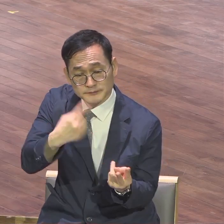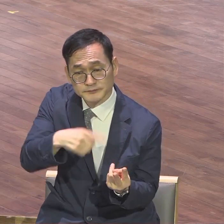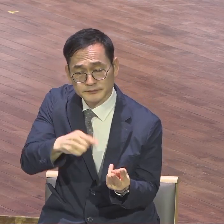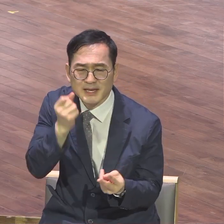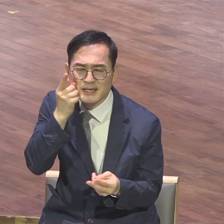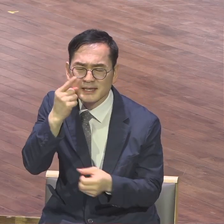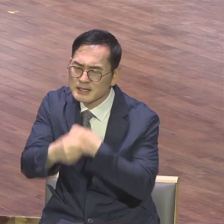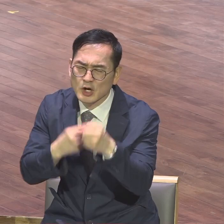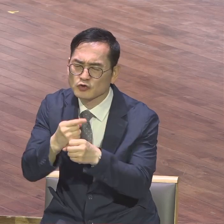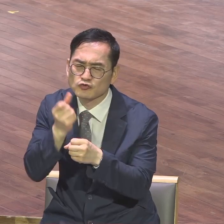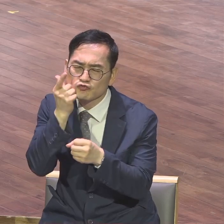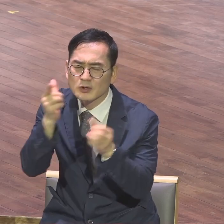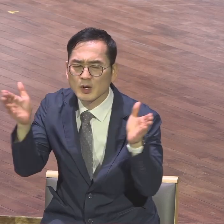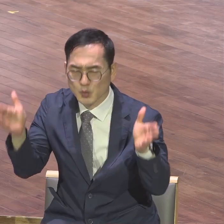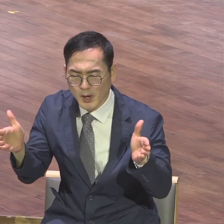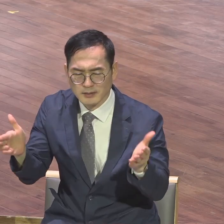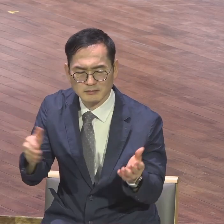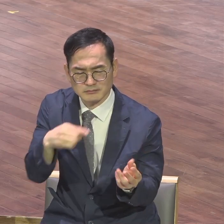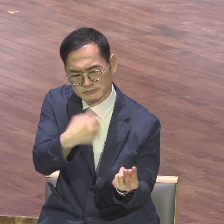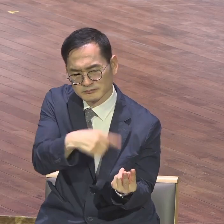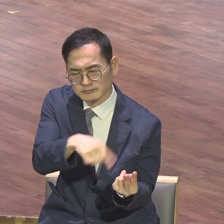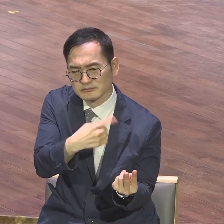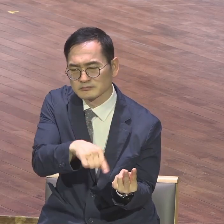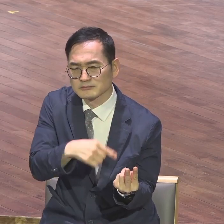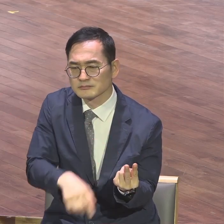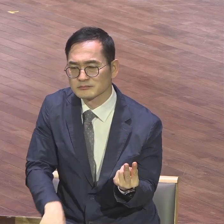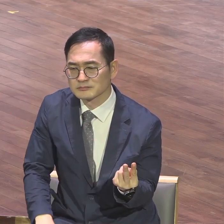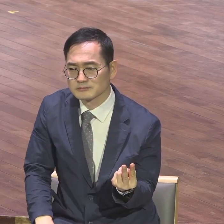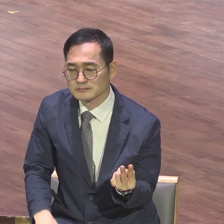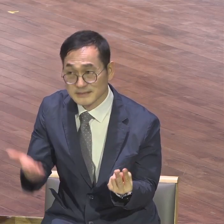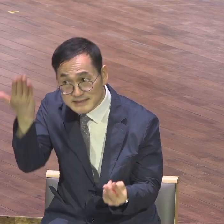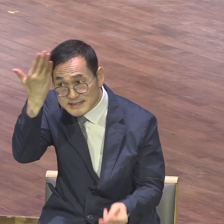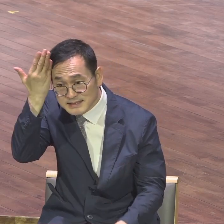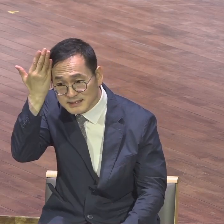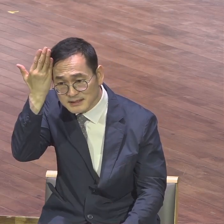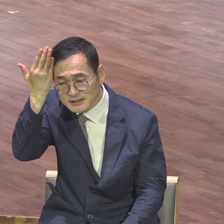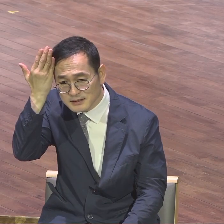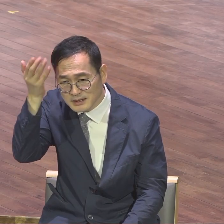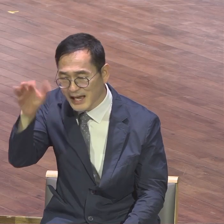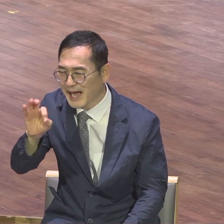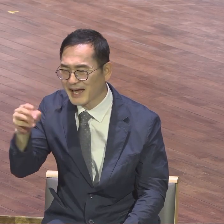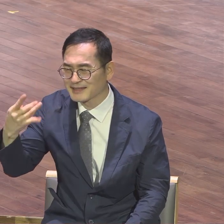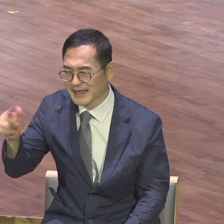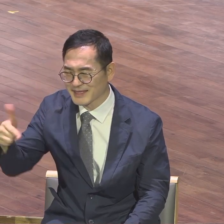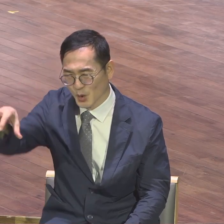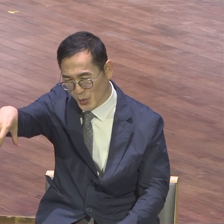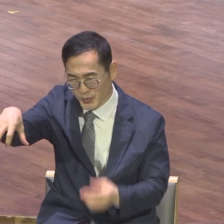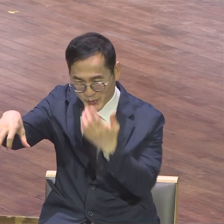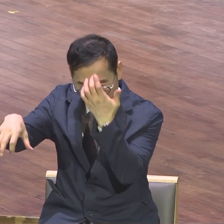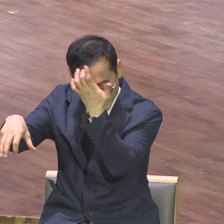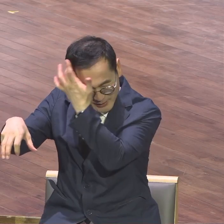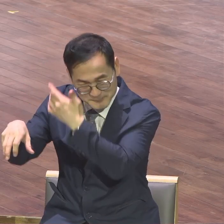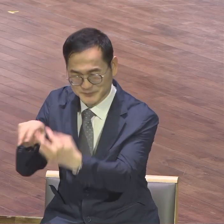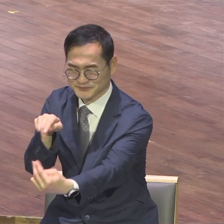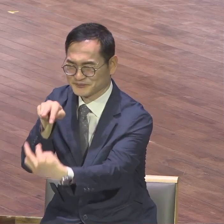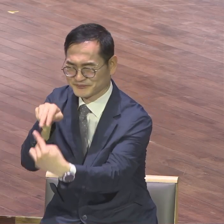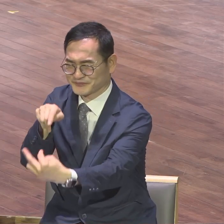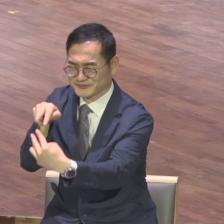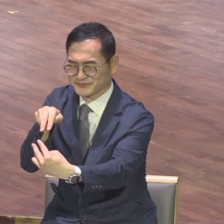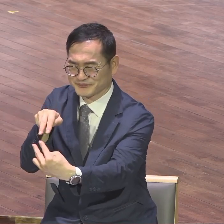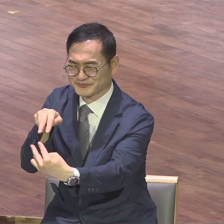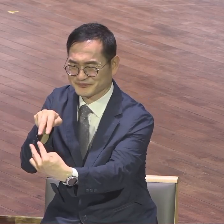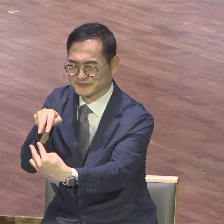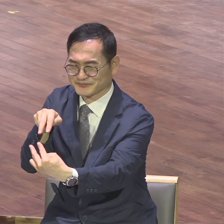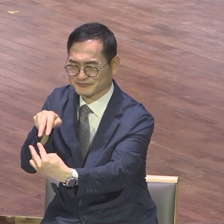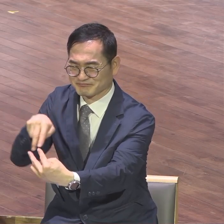1년 6개월간 훈련받았어요. 특별히 바울이 자신의 학식을 바탕으로 아덴에서 이 변론, 논쟁 중심으로